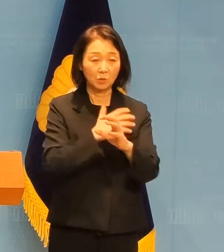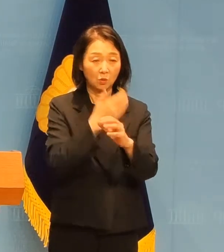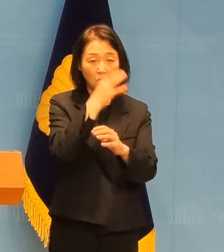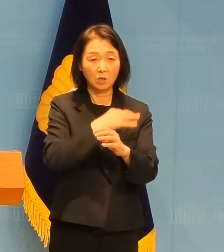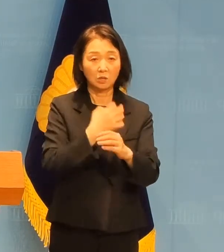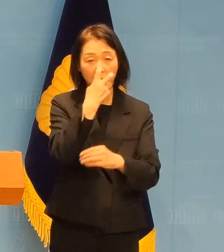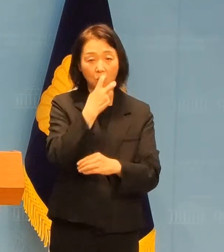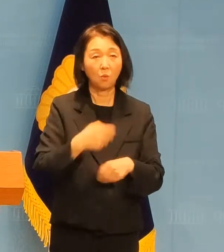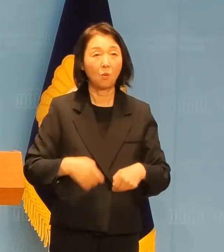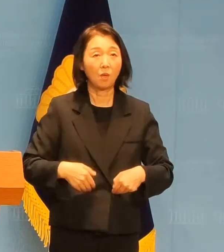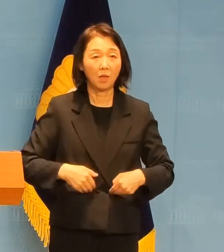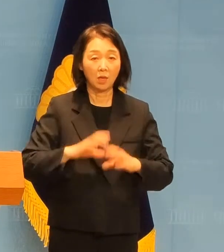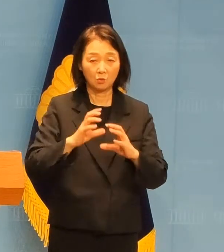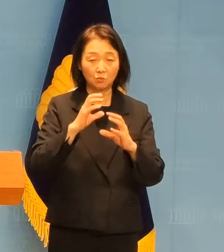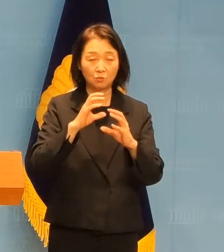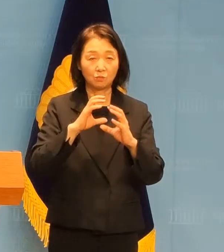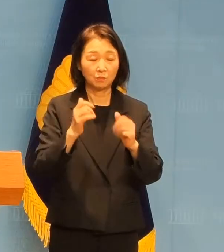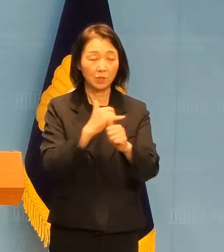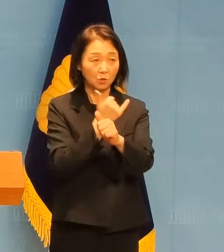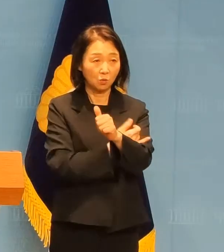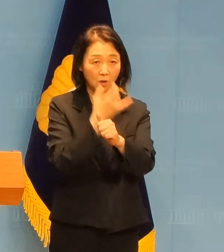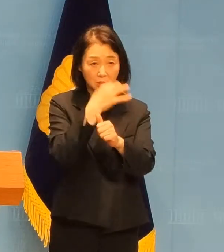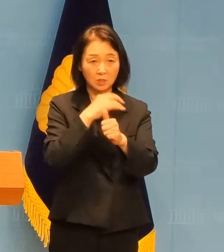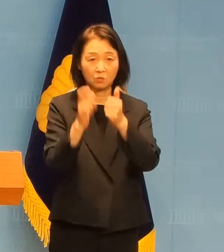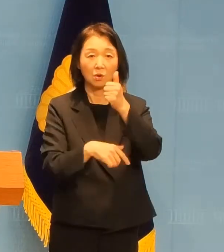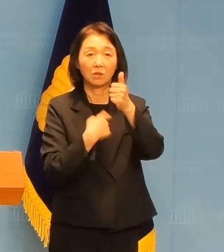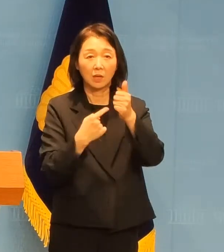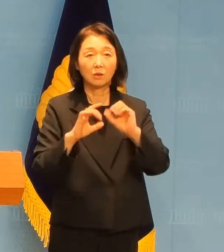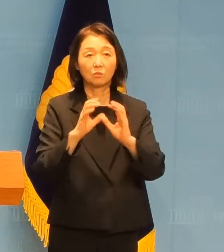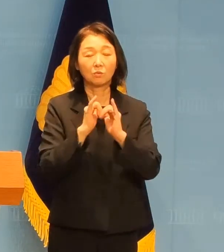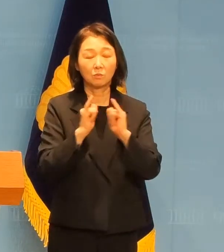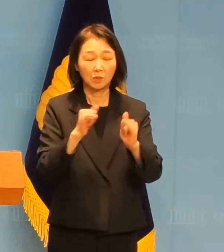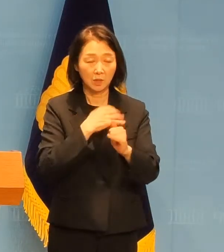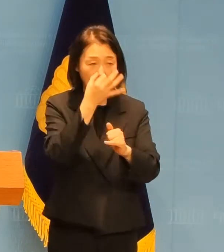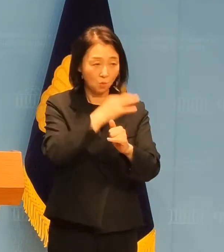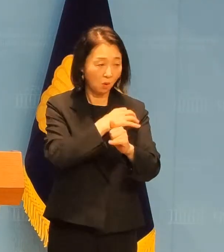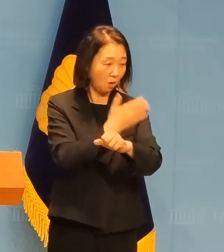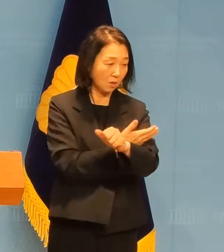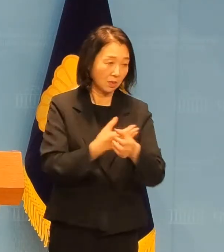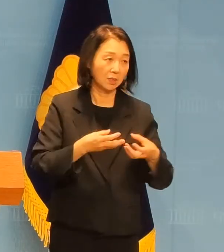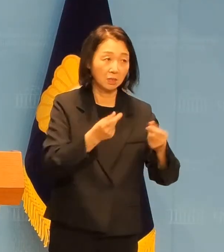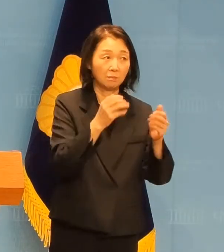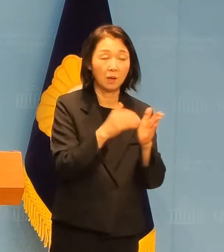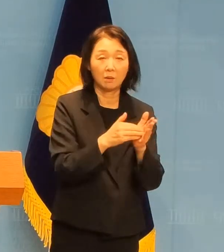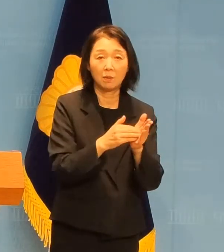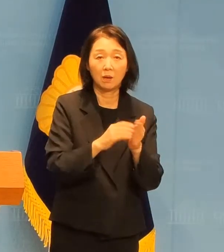보호해야 할 국민권익위원회가 오히려 국민의 권익을 짓밟고